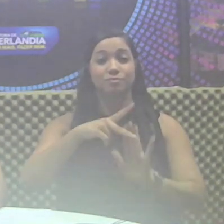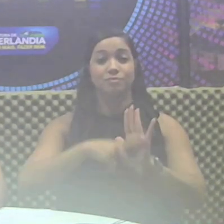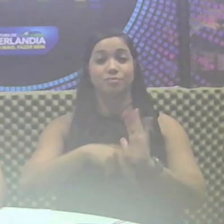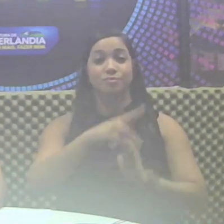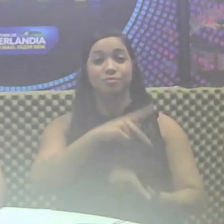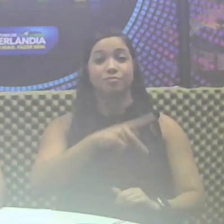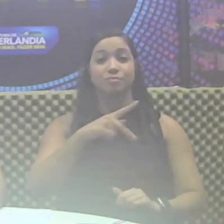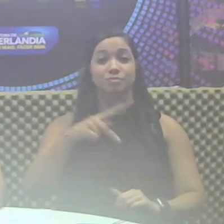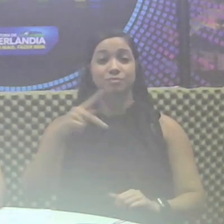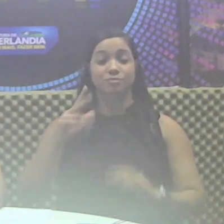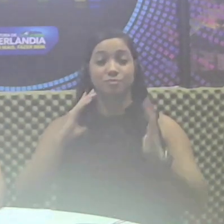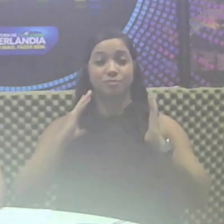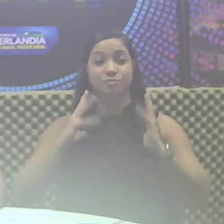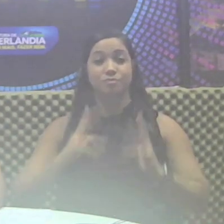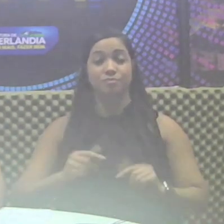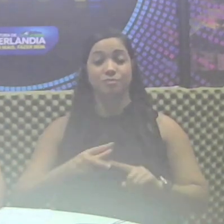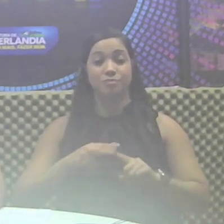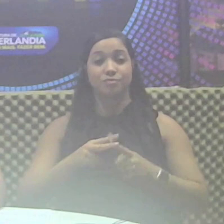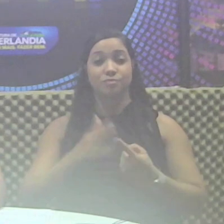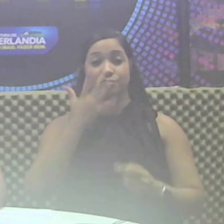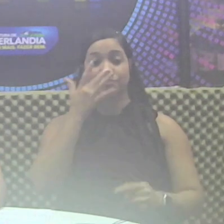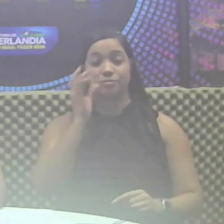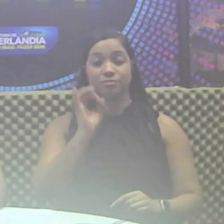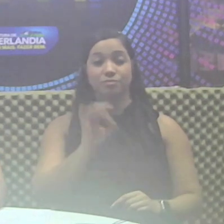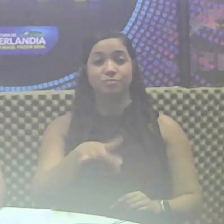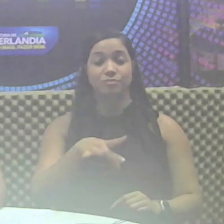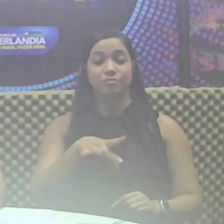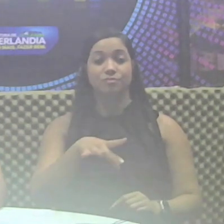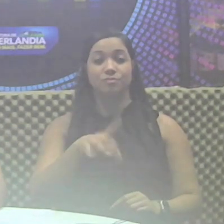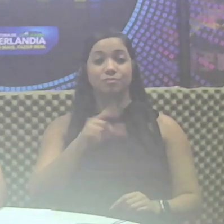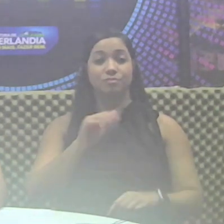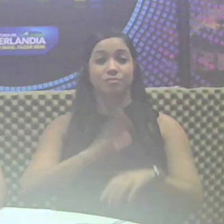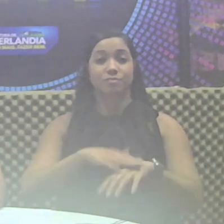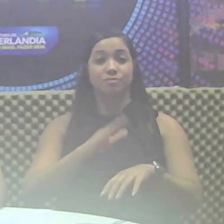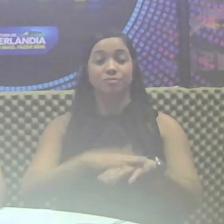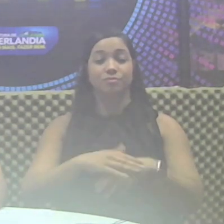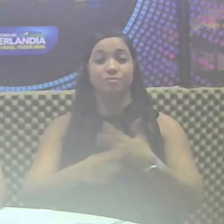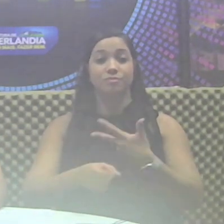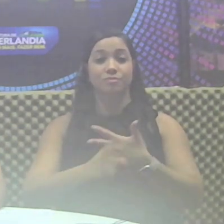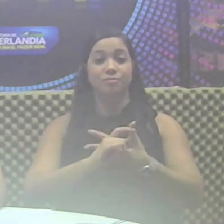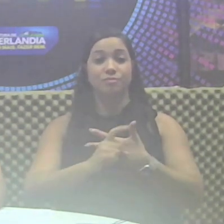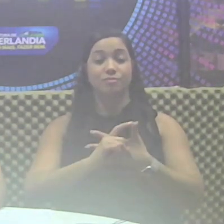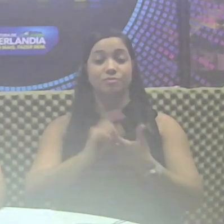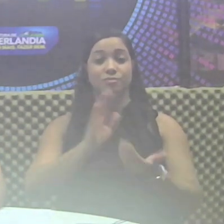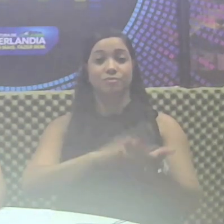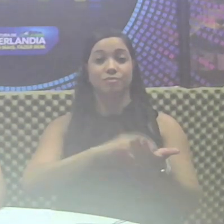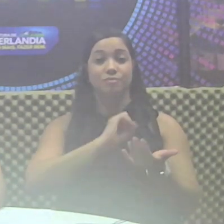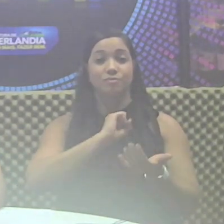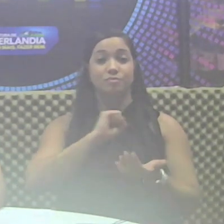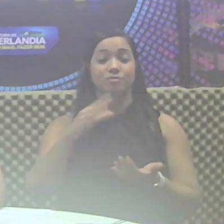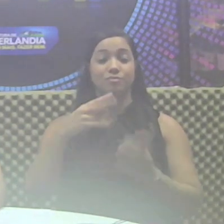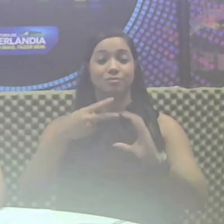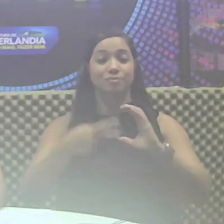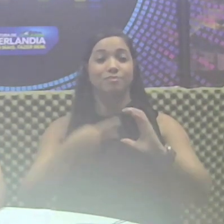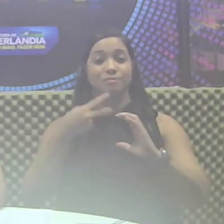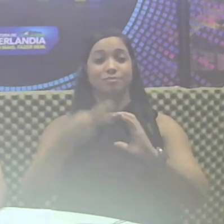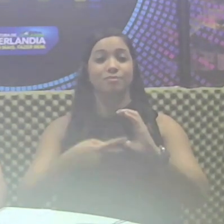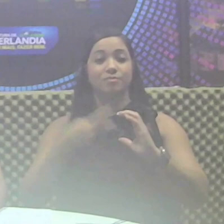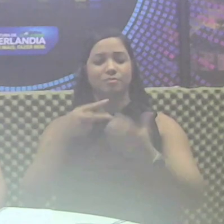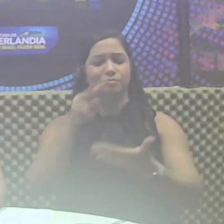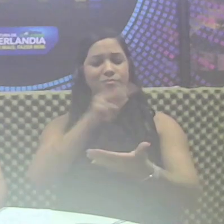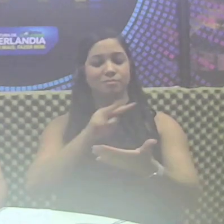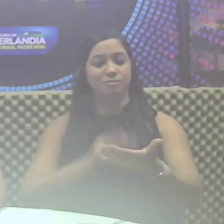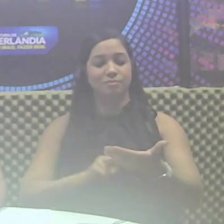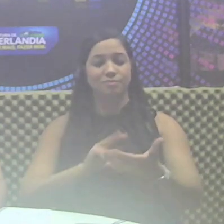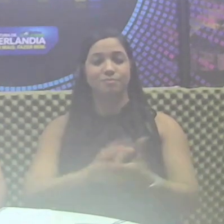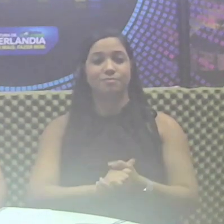da limpeza urbana e manejo de resíduos sólidos é de autoria do Executivo e será enviado à Câmara Municipal para apreciação.